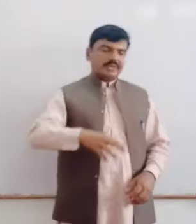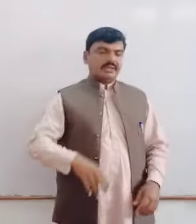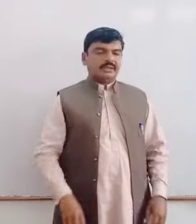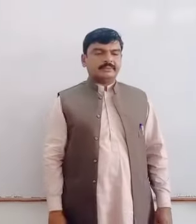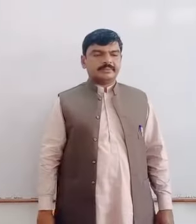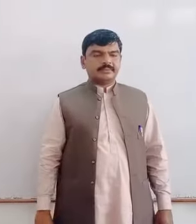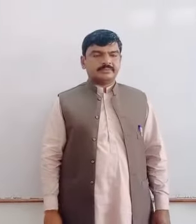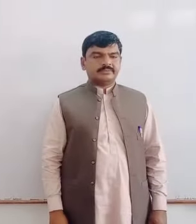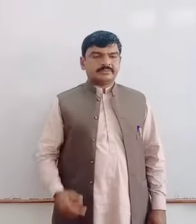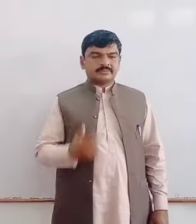रूहानी, नूरानी,